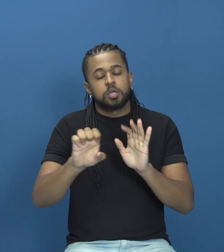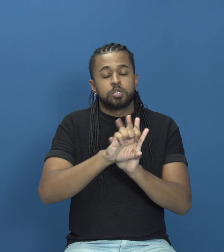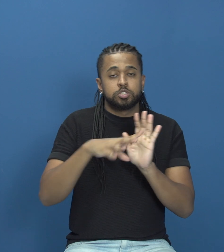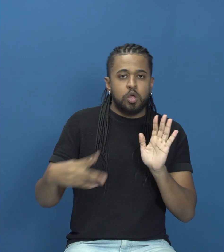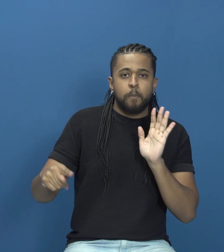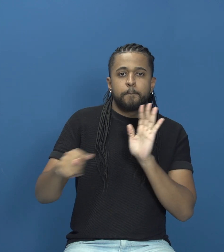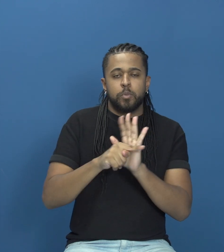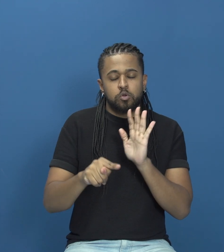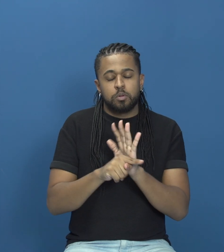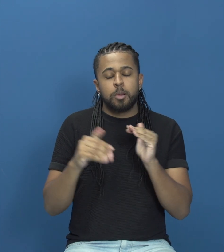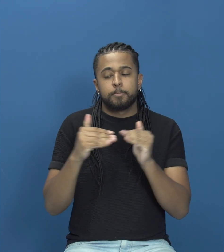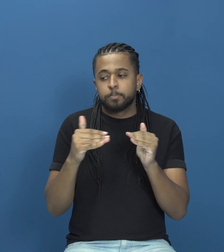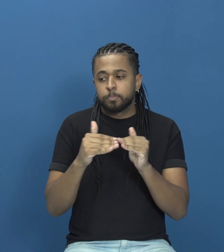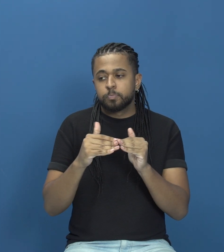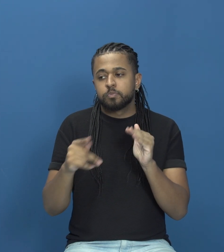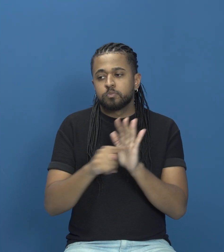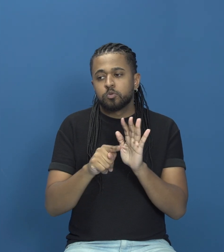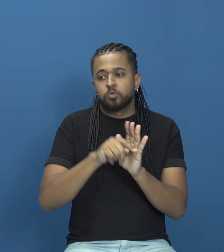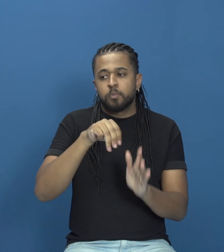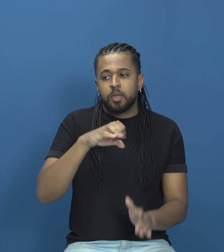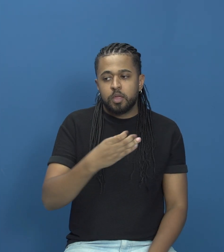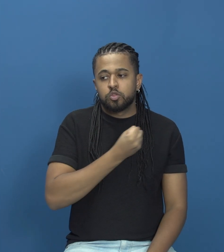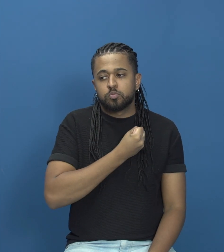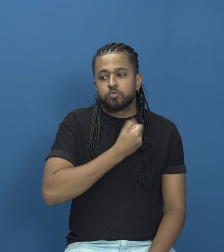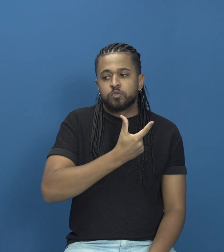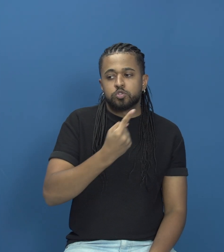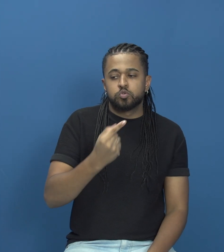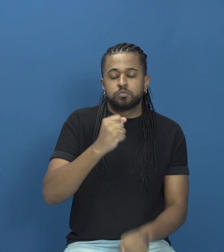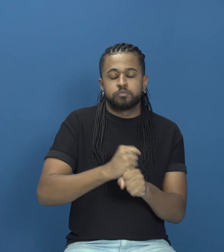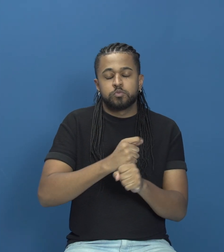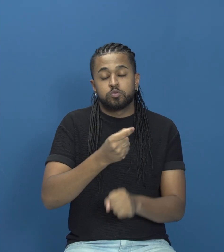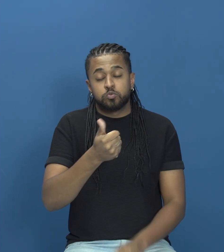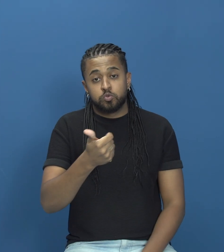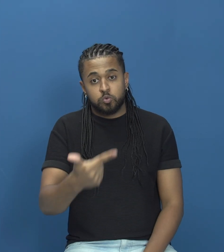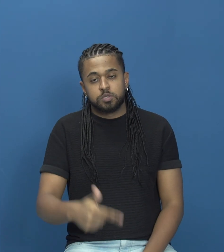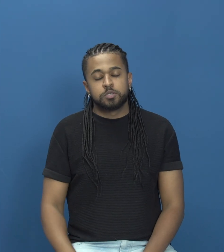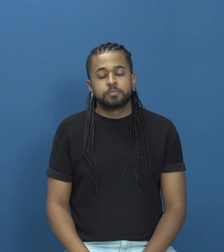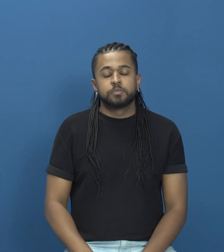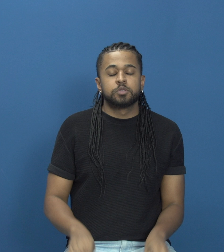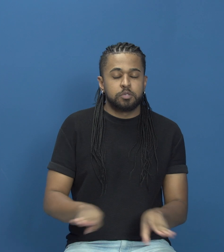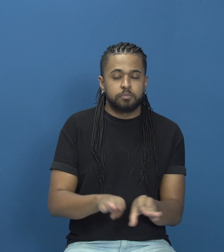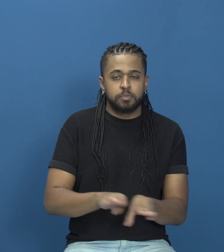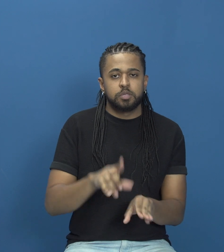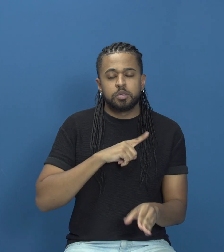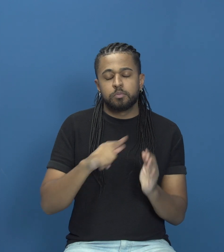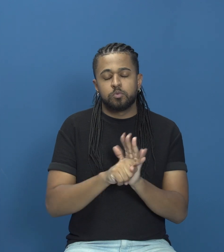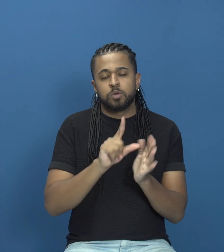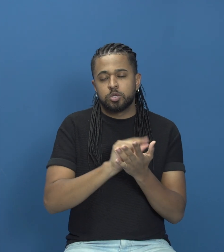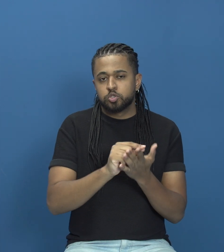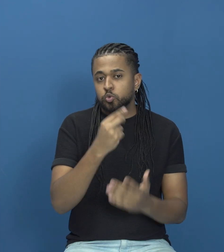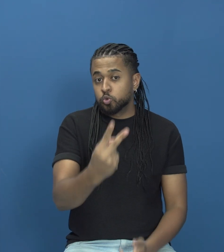próprio, de acordo com a Portaria MEC número 21 de 2012, ressalvado o disposto no